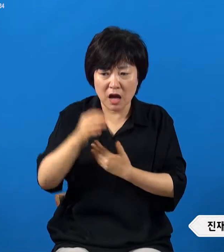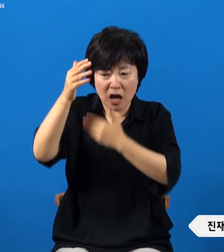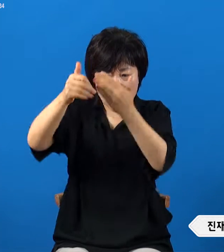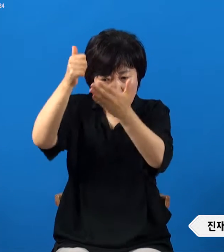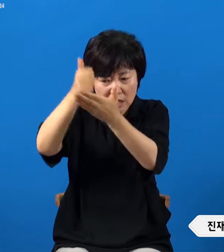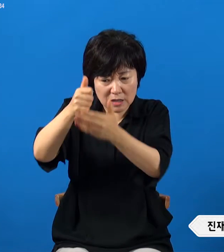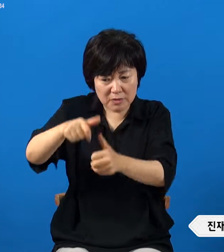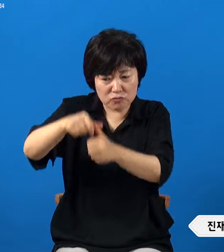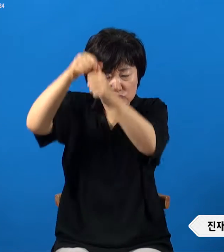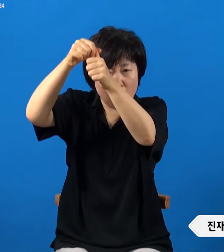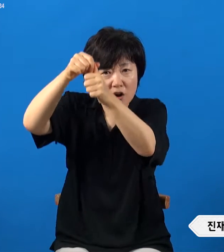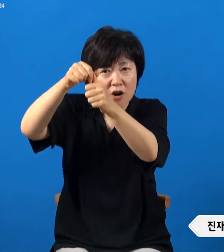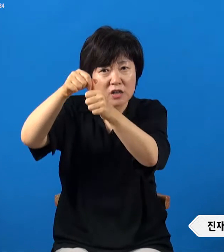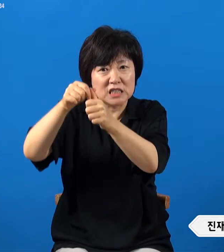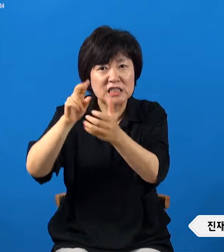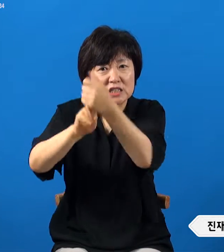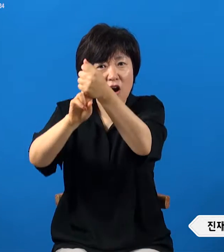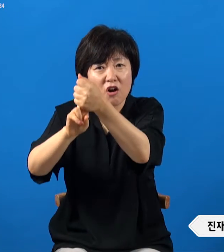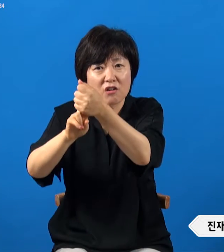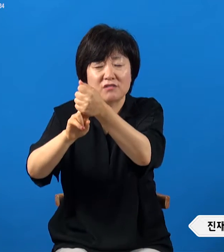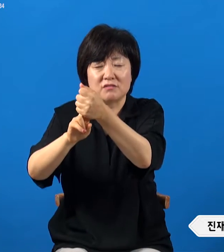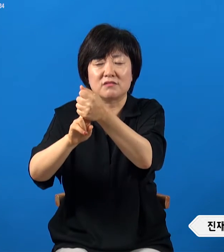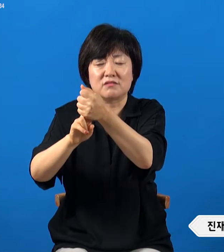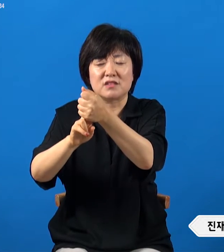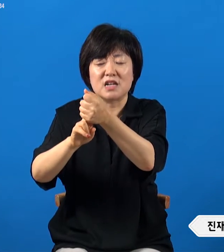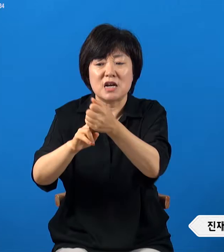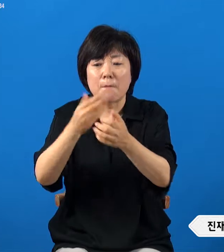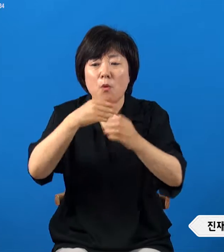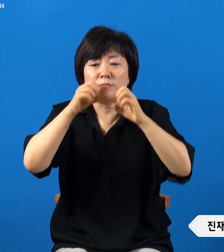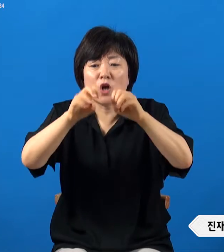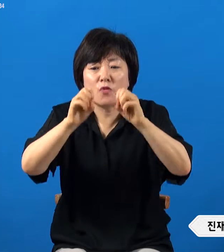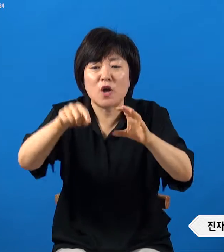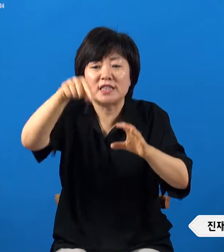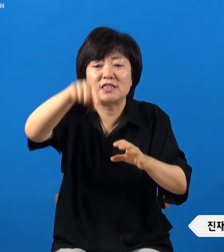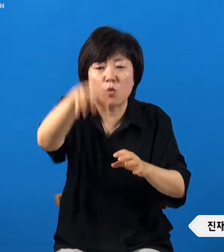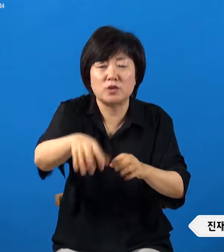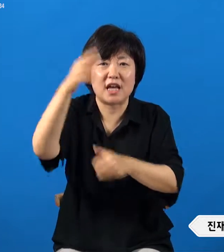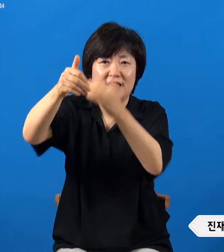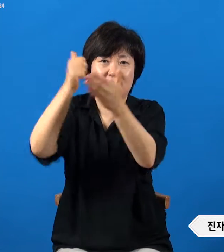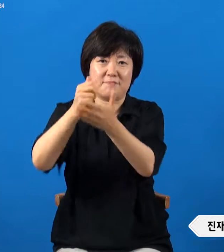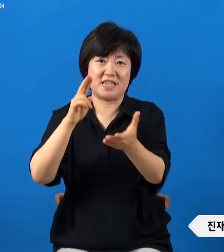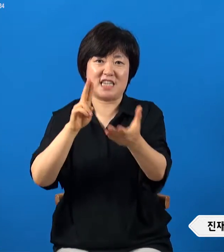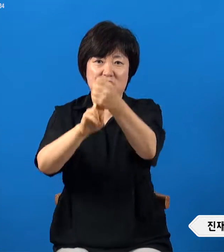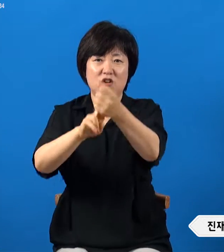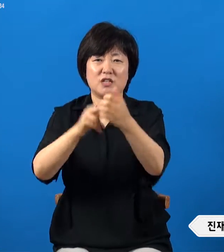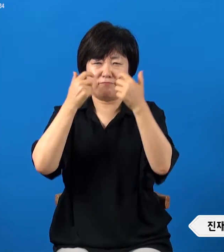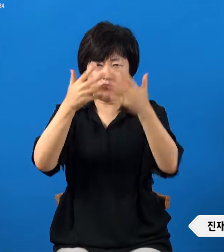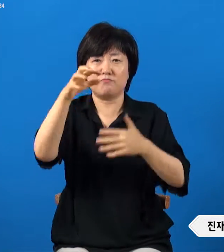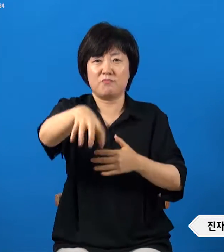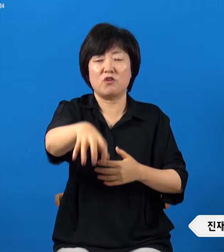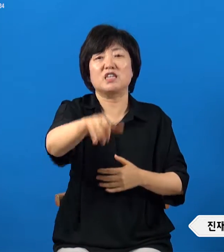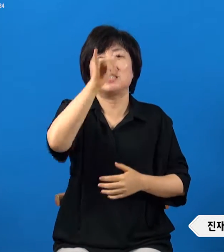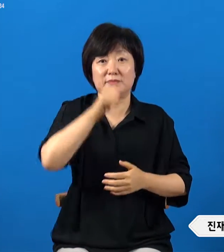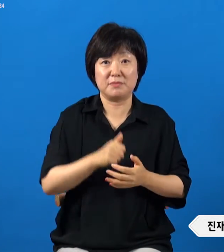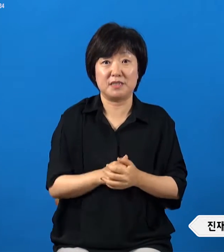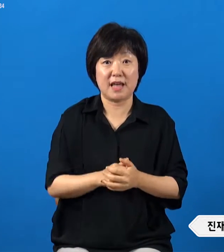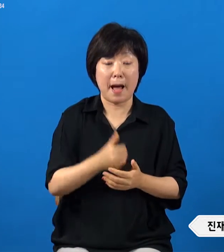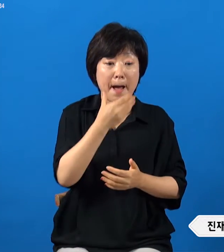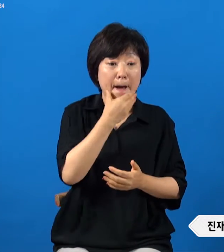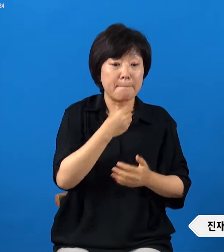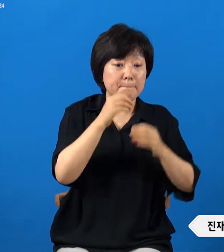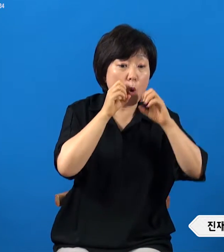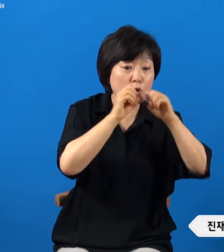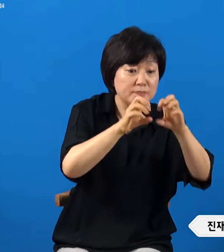복음의 최전방에서 하나님의 기적이 분명히 존재합니다. 왜냐하면 복음과 함께 변화시키시고